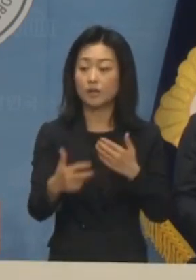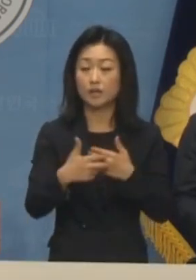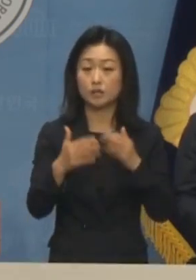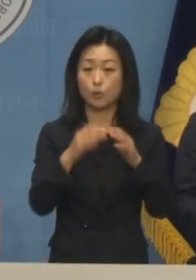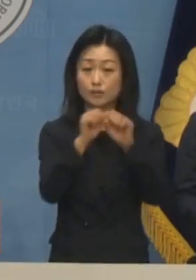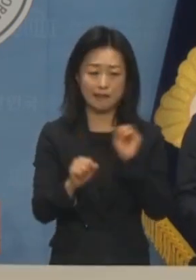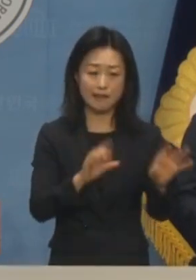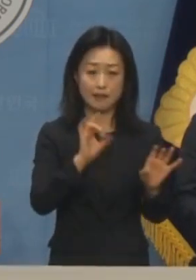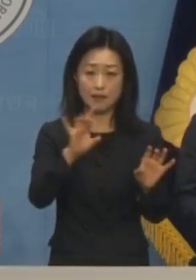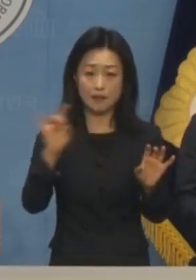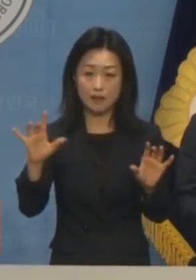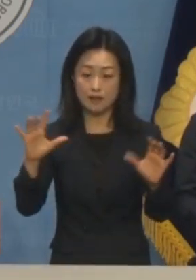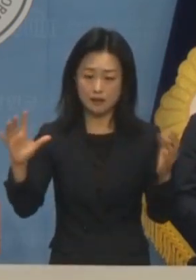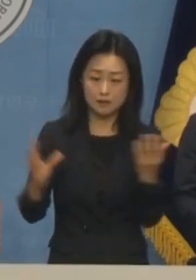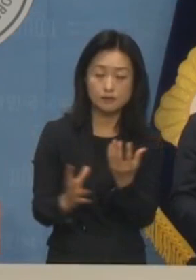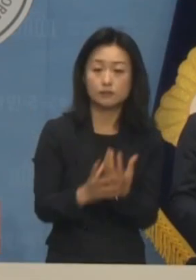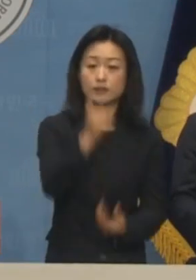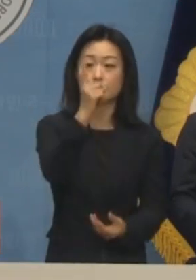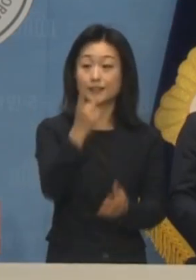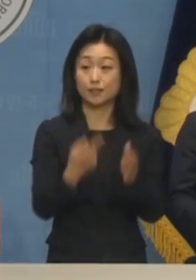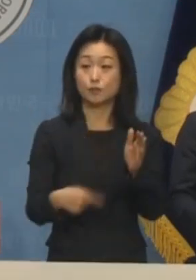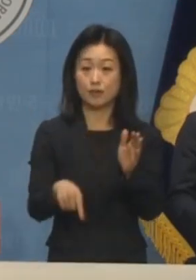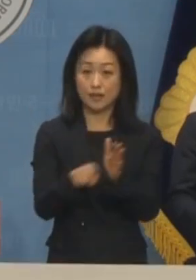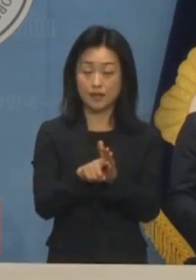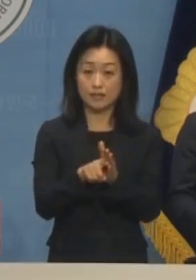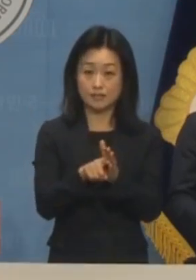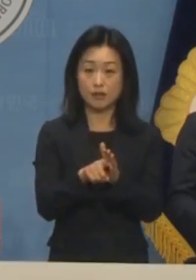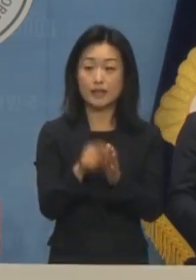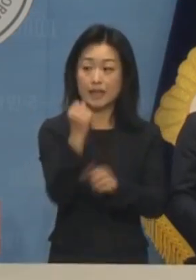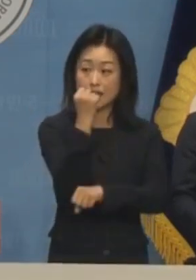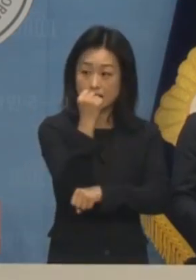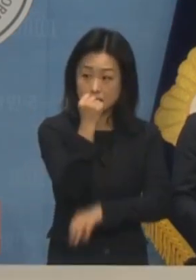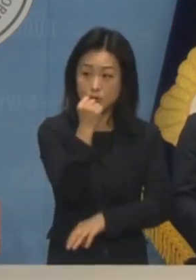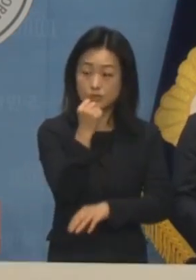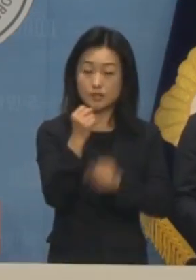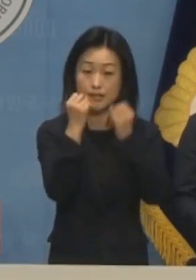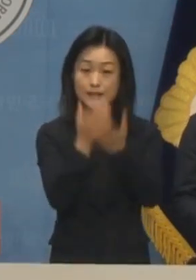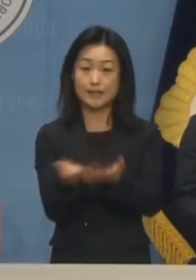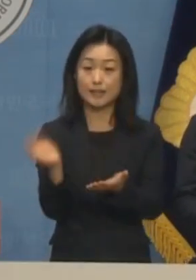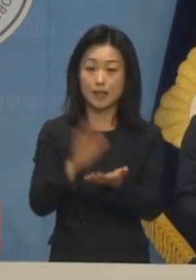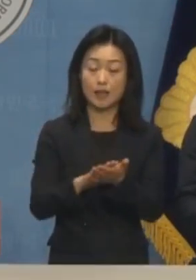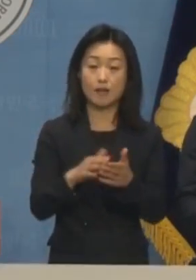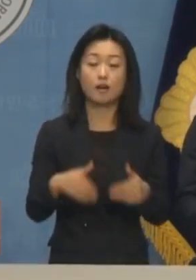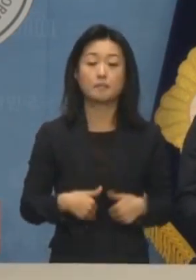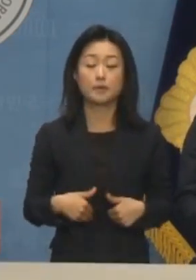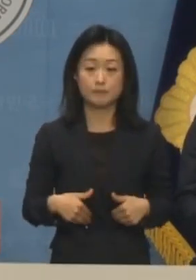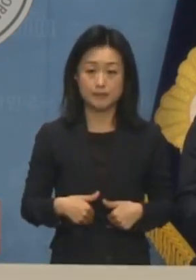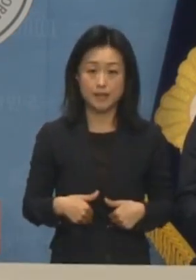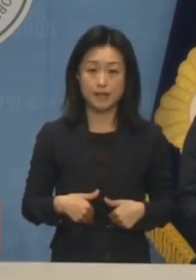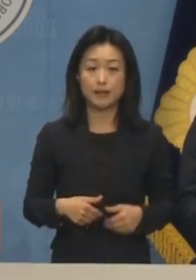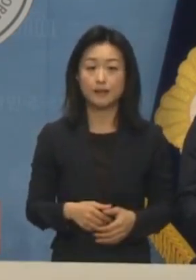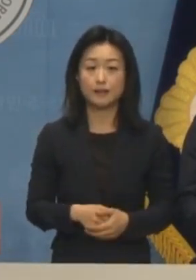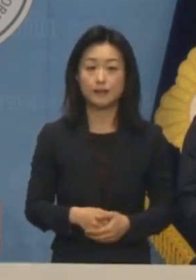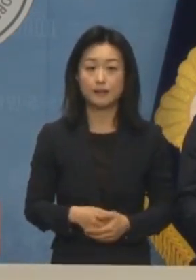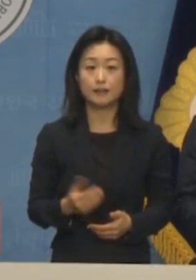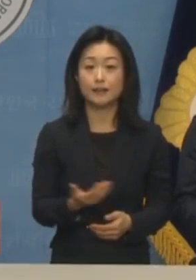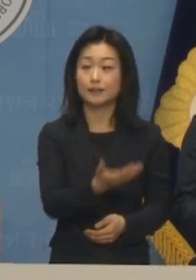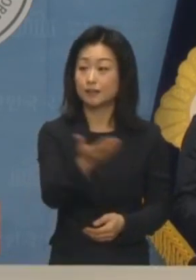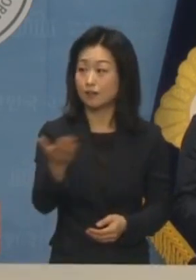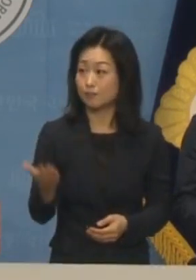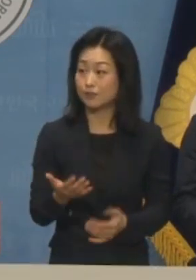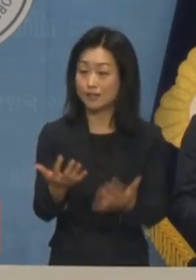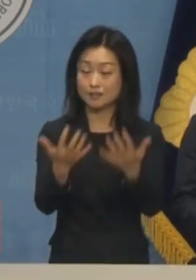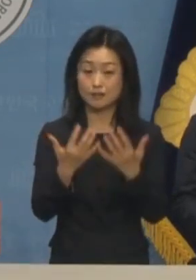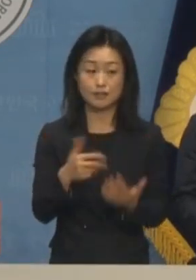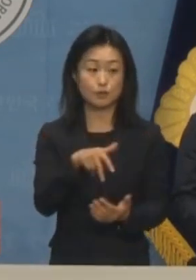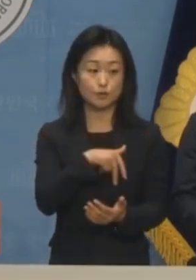체계를 유효 작동시킬 수 있는 근본적인 체제 개편이 필요합니다. 이에 이 자리에 함께해 주신